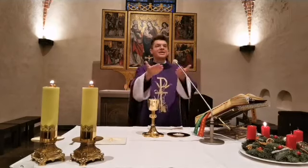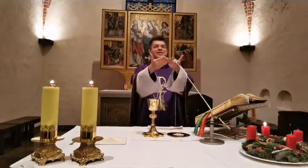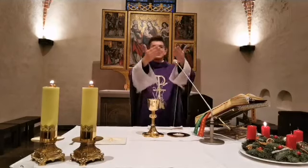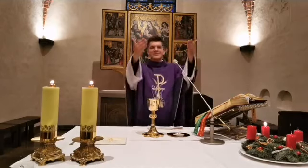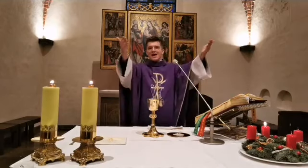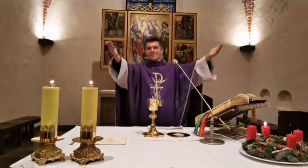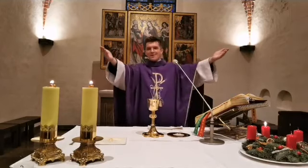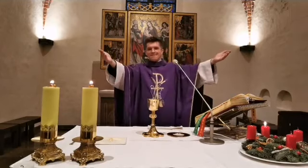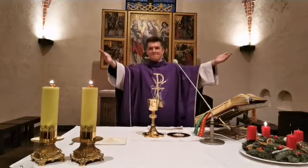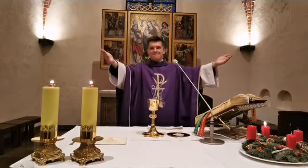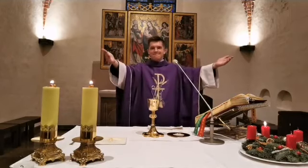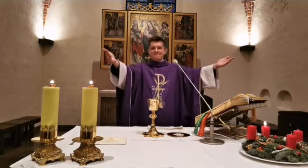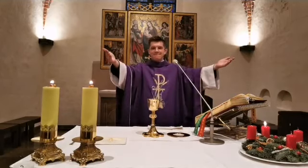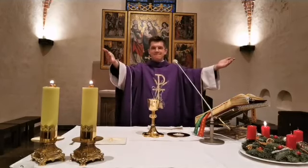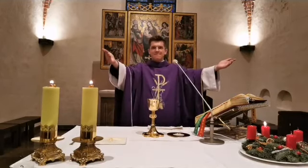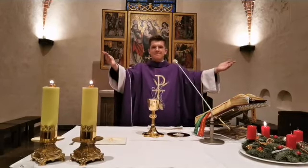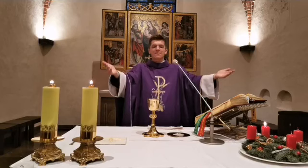Pan z wami.